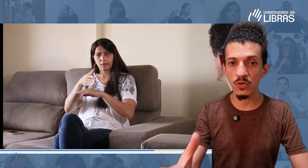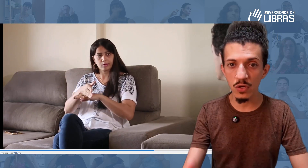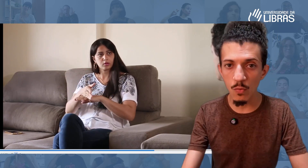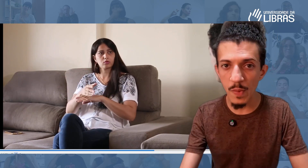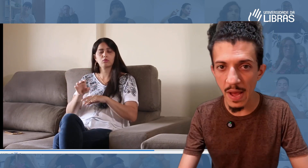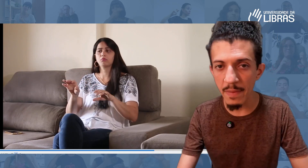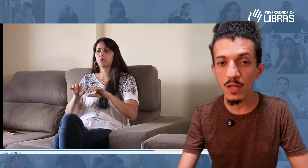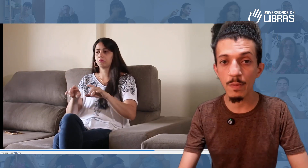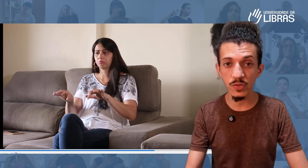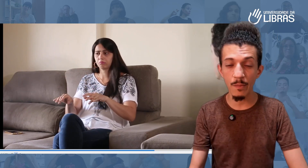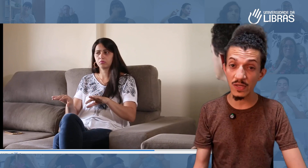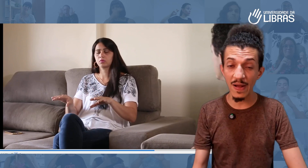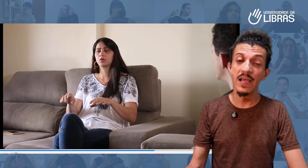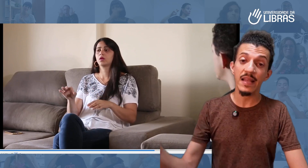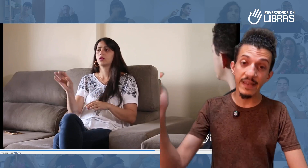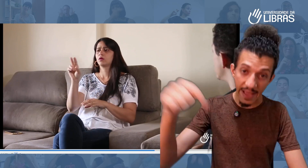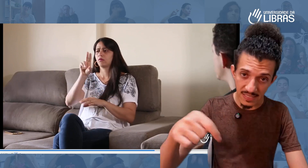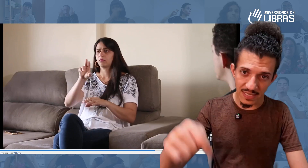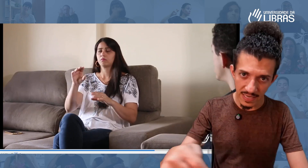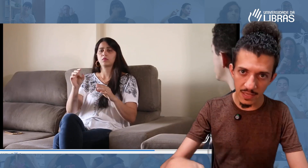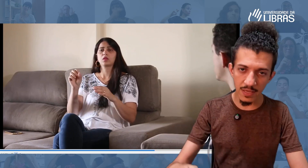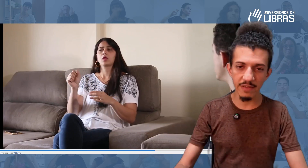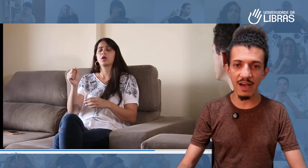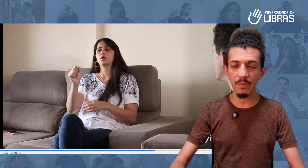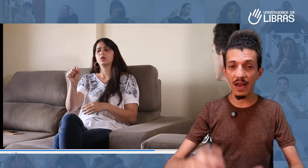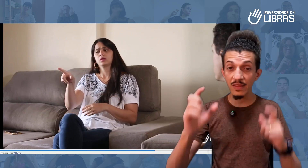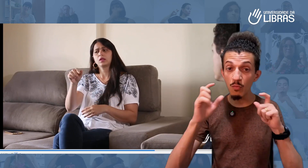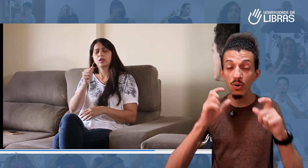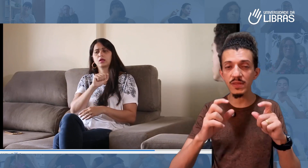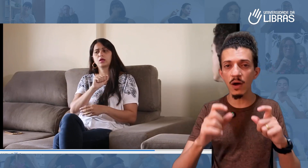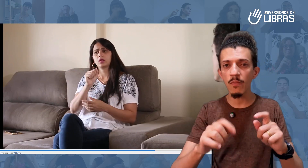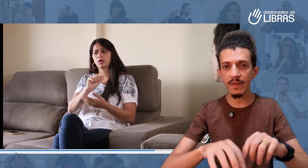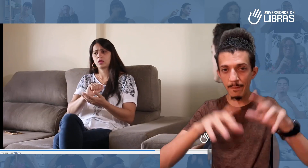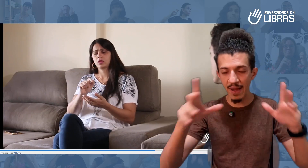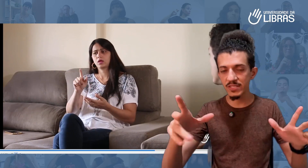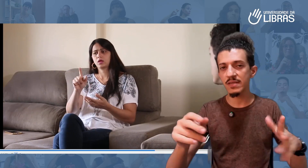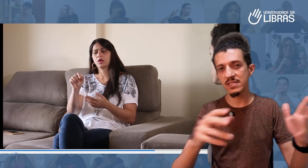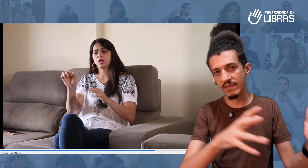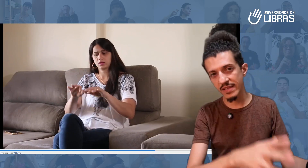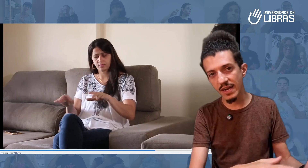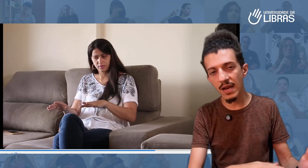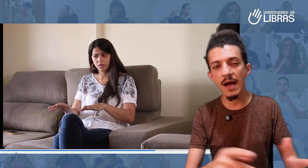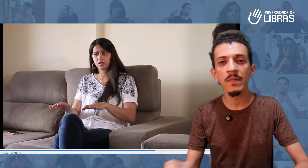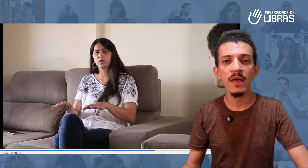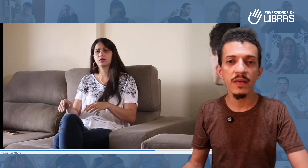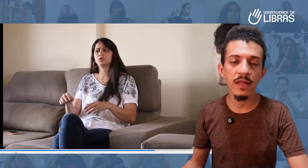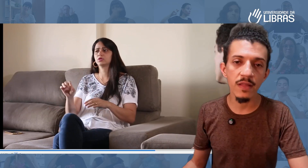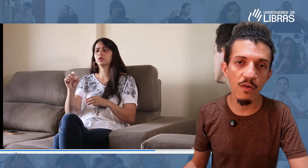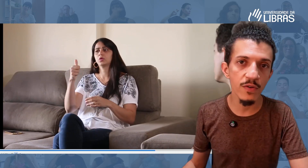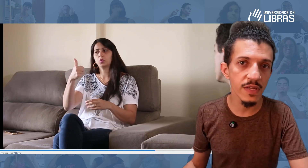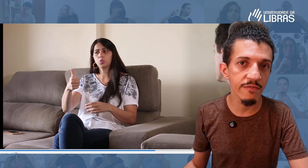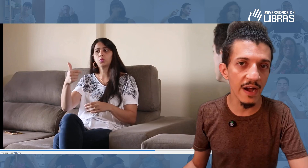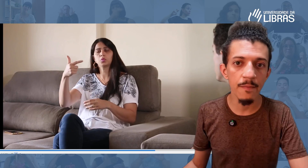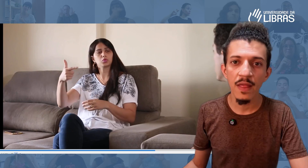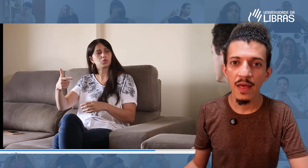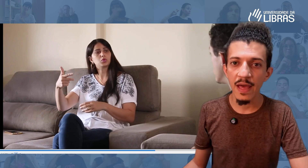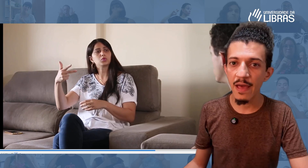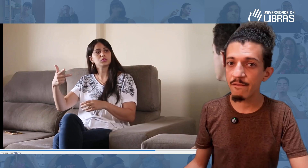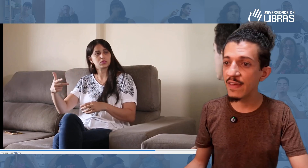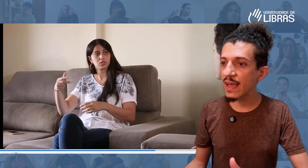quer ter o nosso acompanhamento passo a passo, nesse link que você vai abrir lá, tem um botão na página, você vai entrar lá e então você